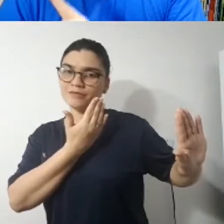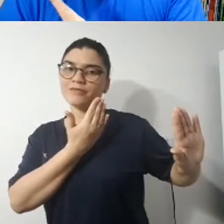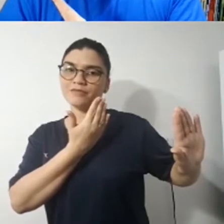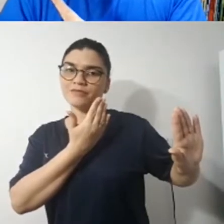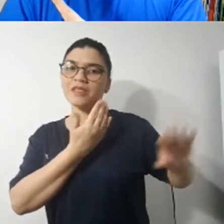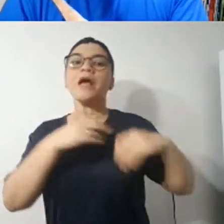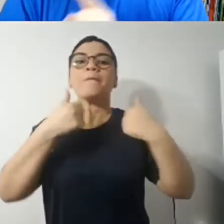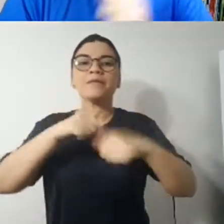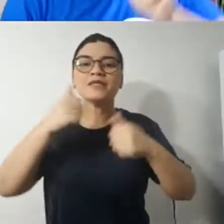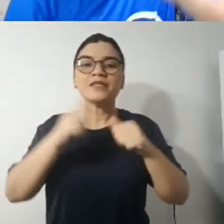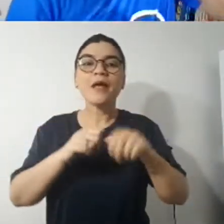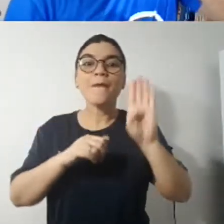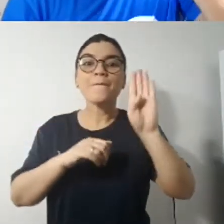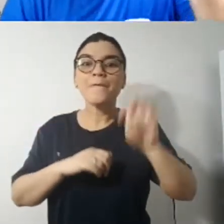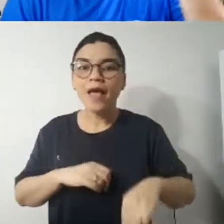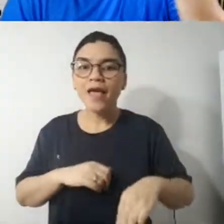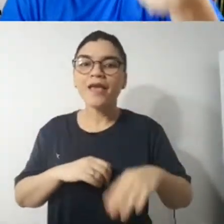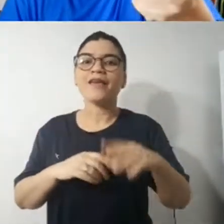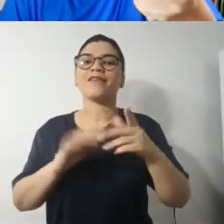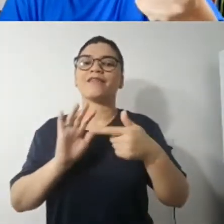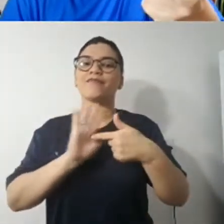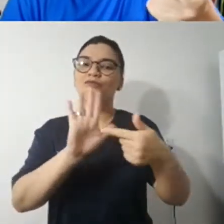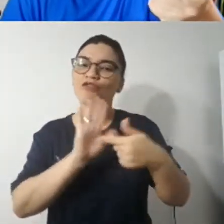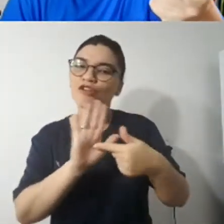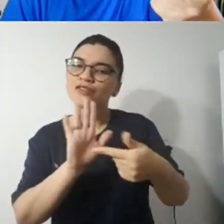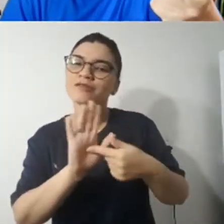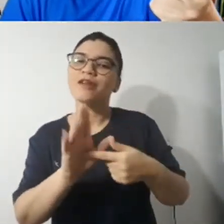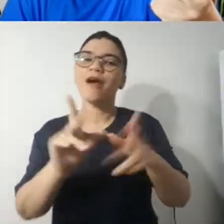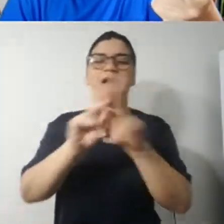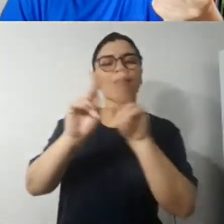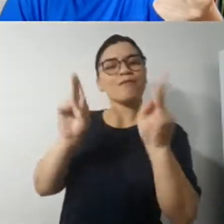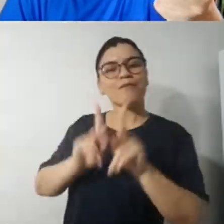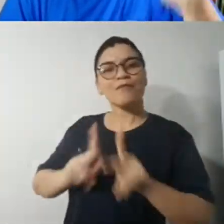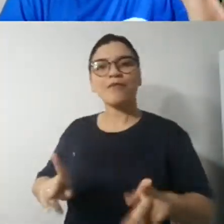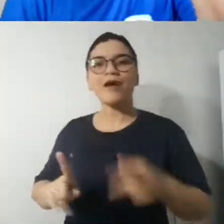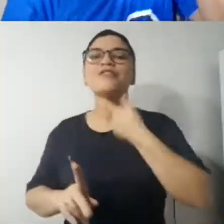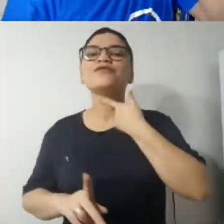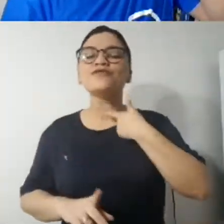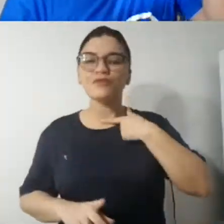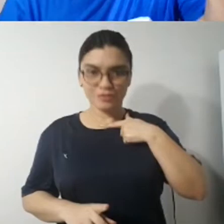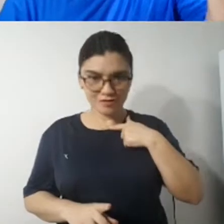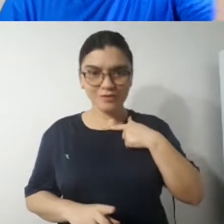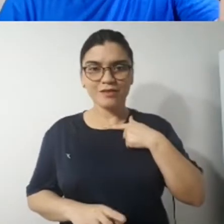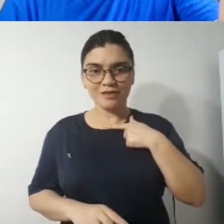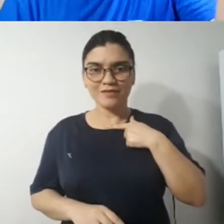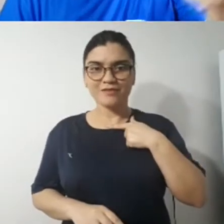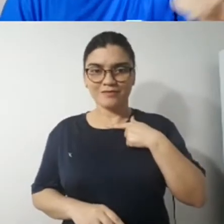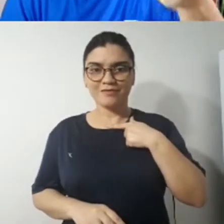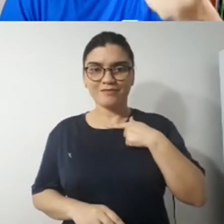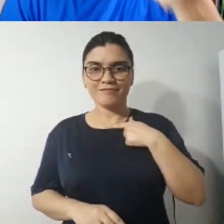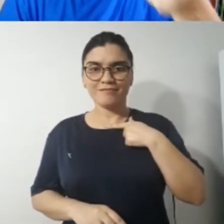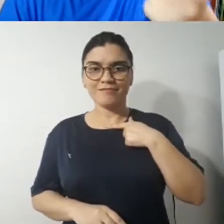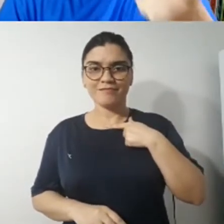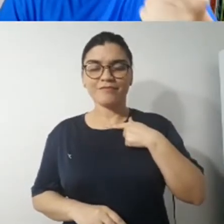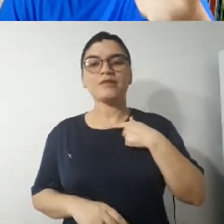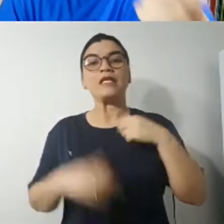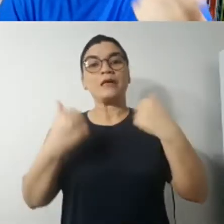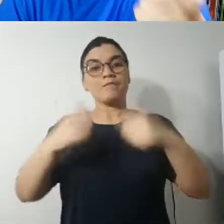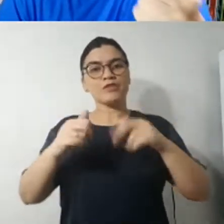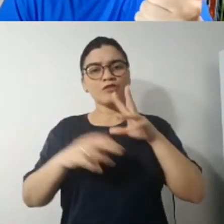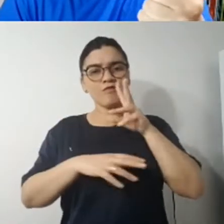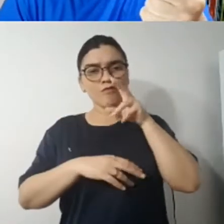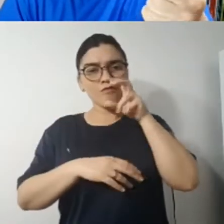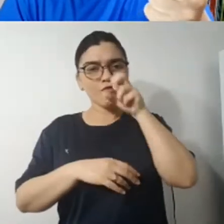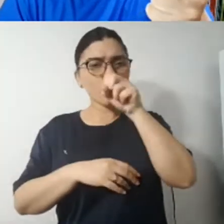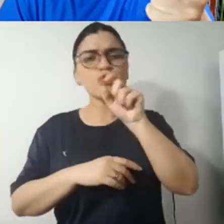paz e empenhe-se para alcançá-la. Ponha força para conseguir a